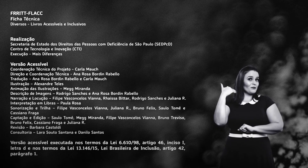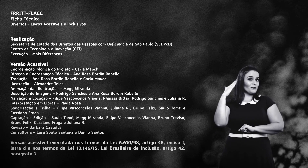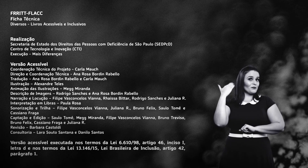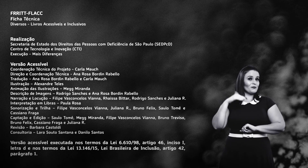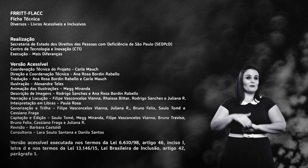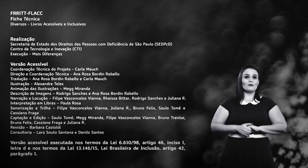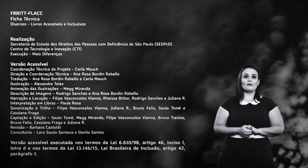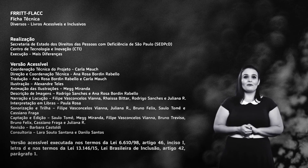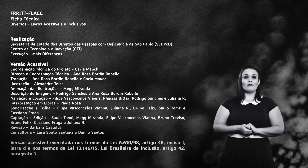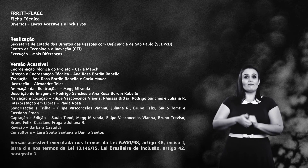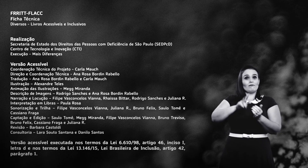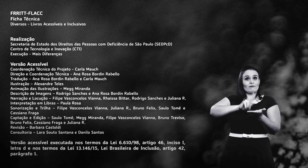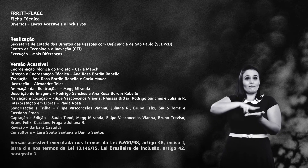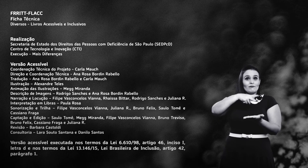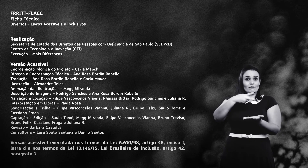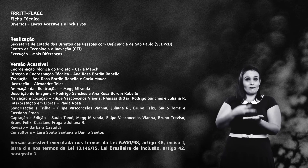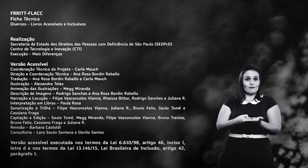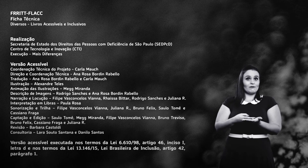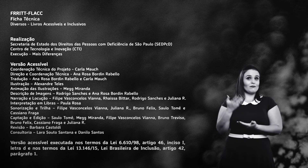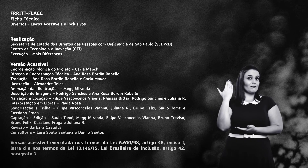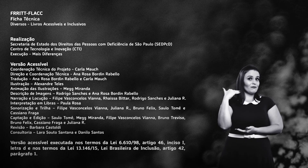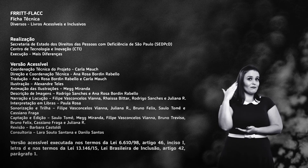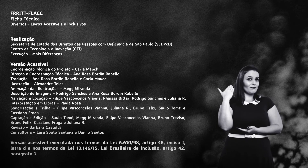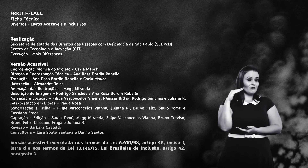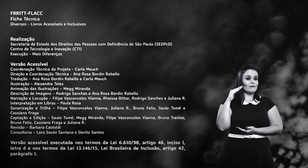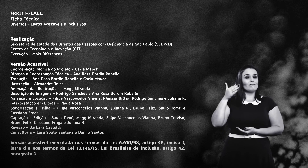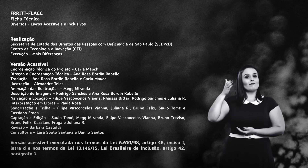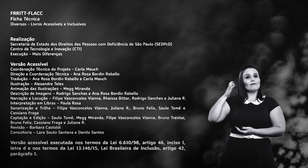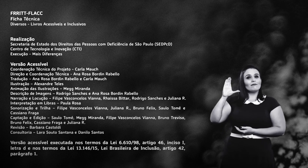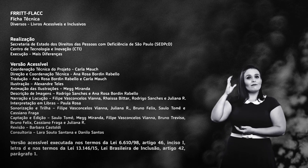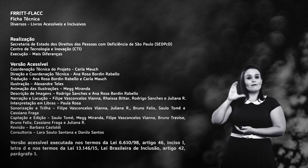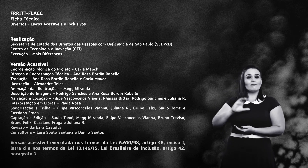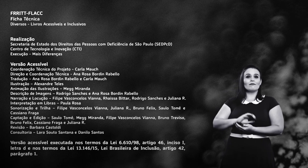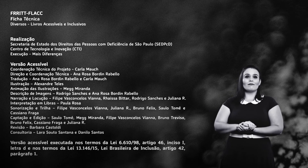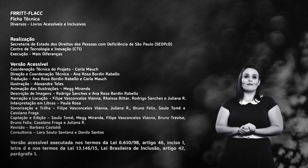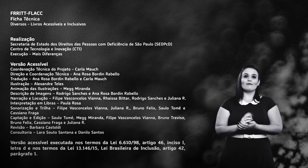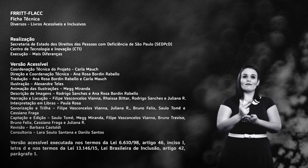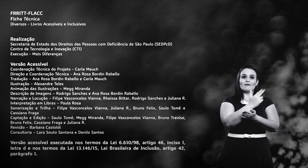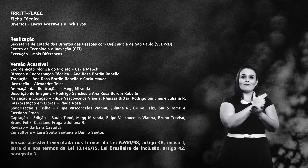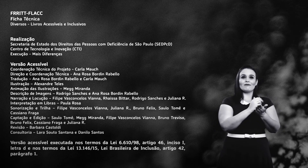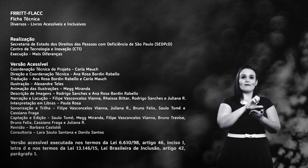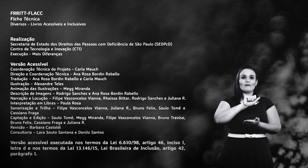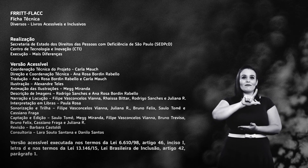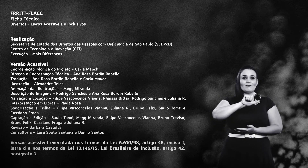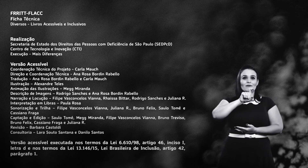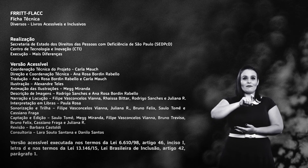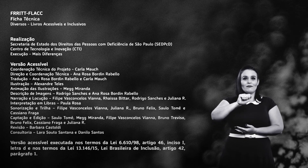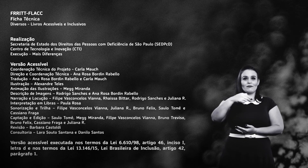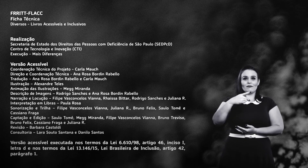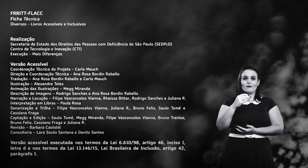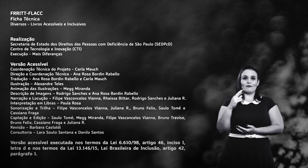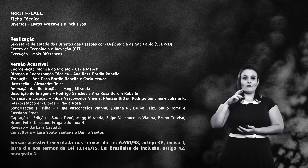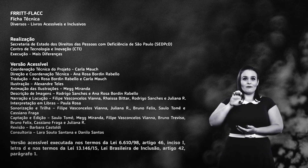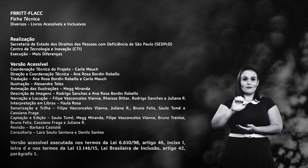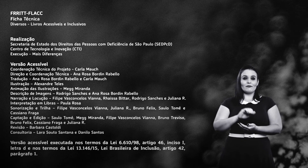Bordim Rabelo. Tradução: Ana Rosa Bordim Rabelo e Carla Mausch. Ilustração: Alexandre Telles. Animação